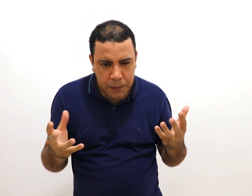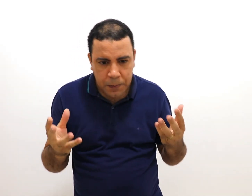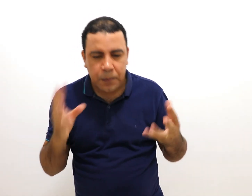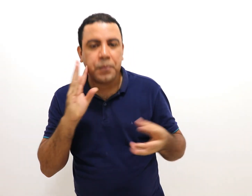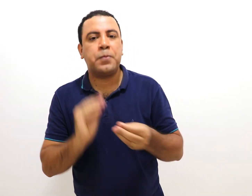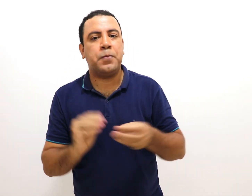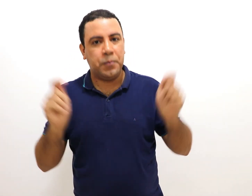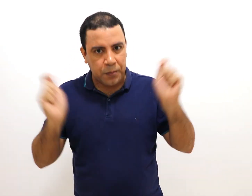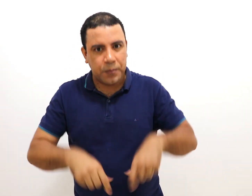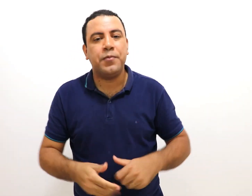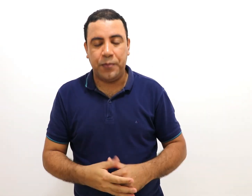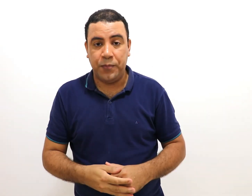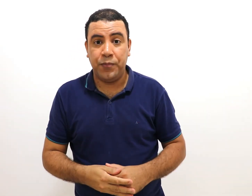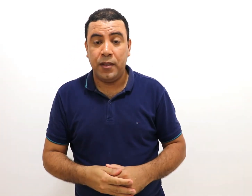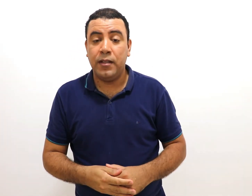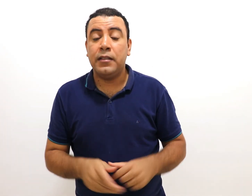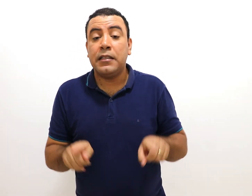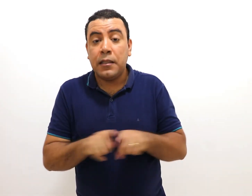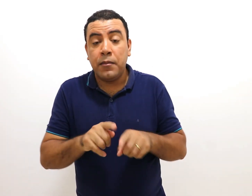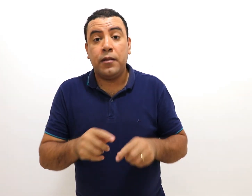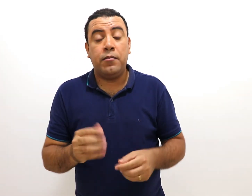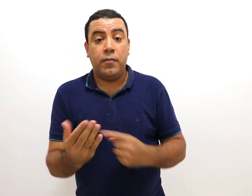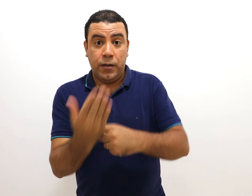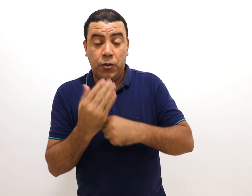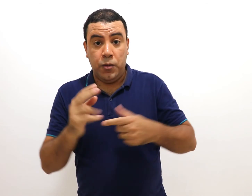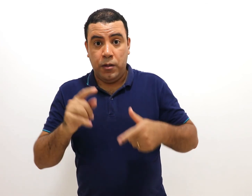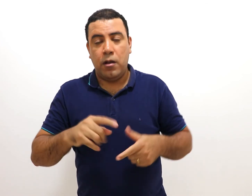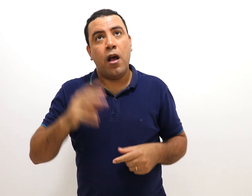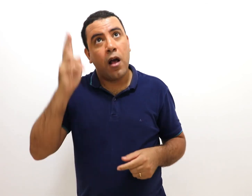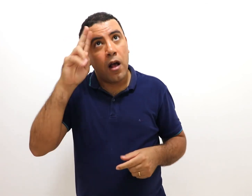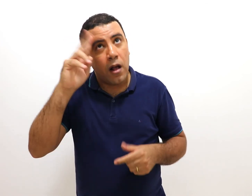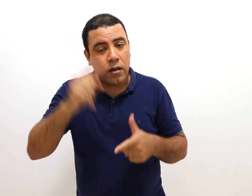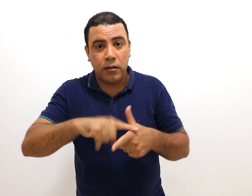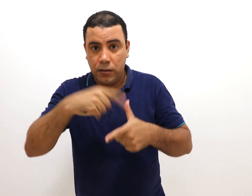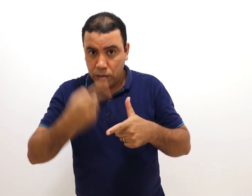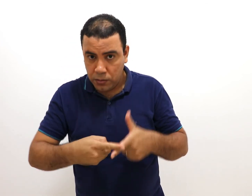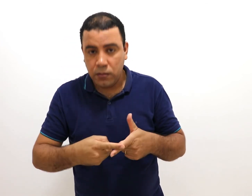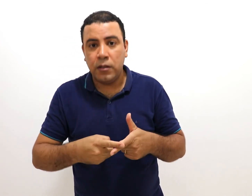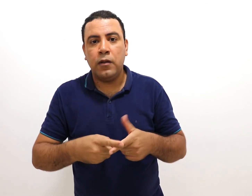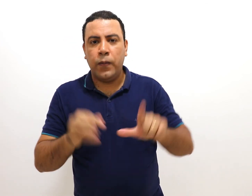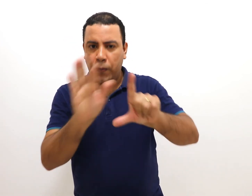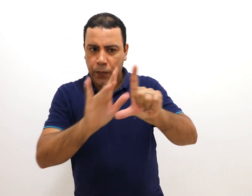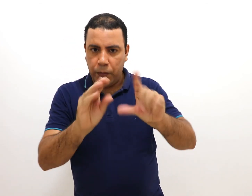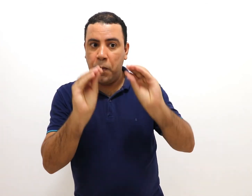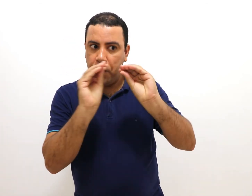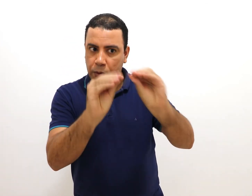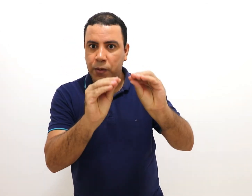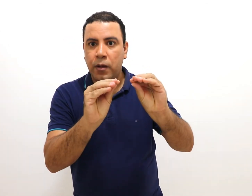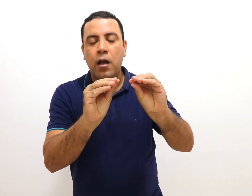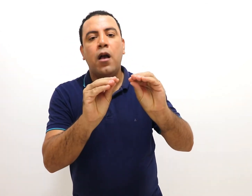Como forma de revisão ou de acesso, o QR Code da atividade leva a uma playlist com os sinais dos setores.